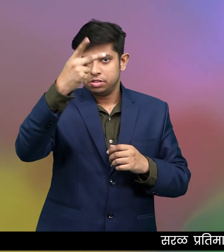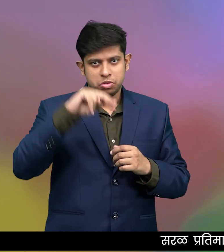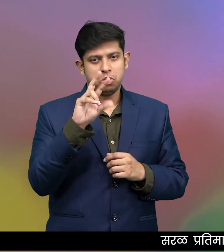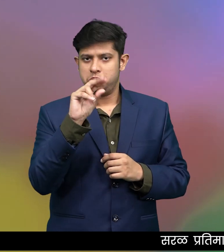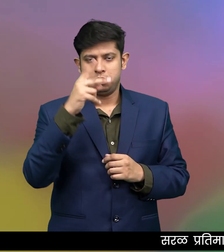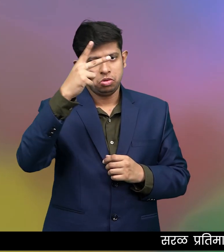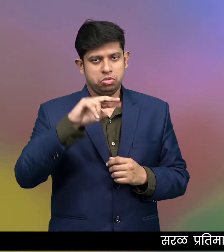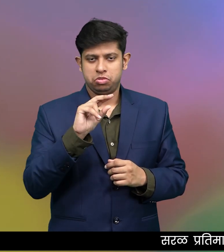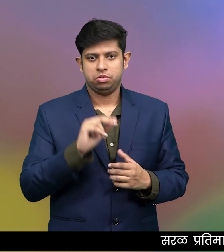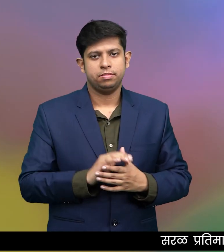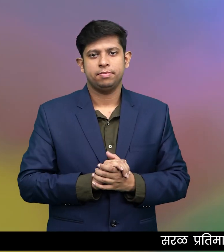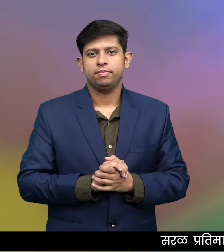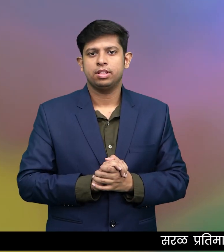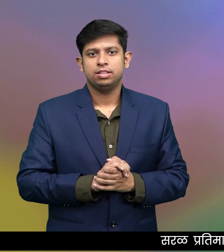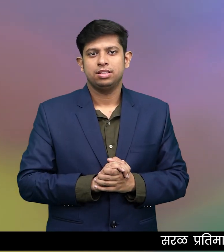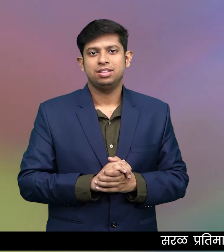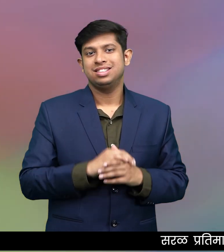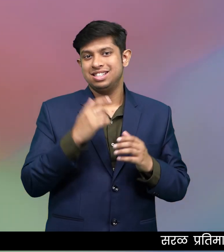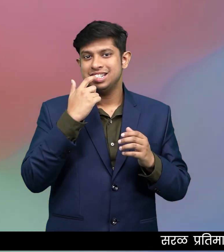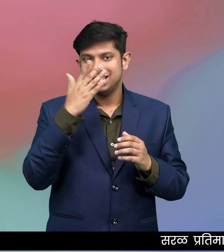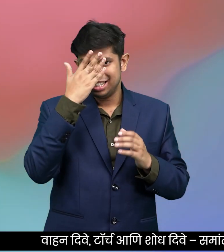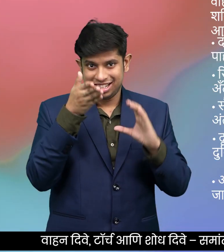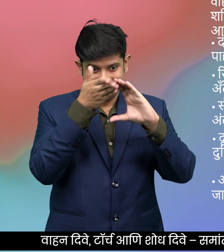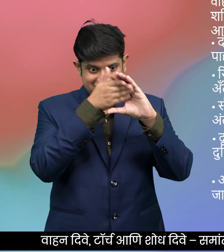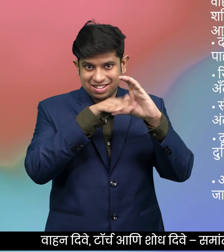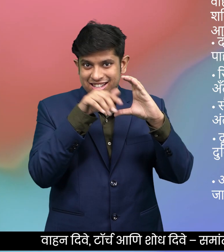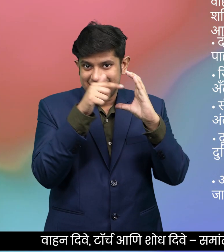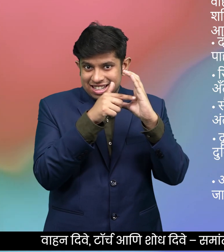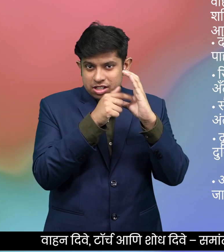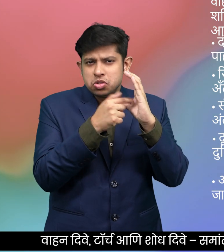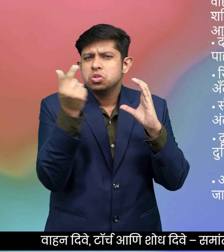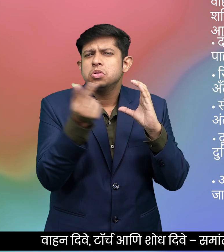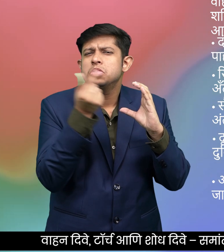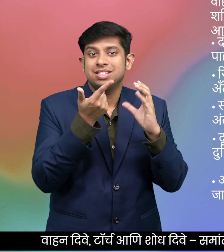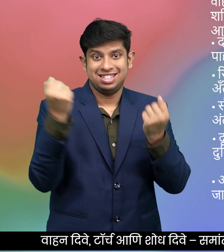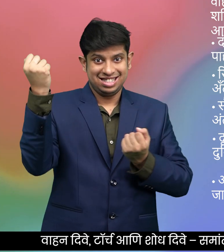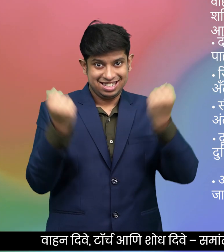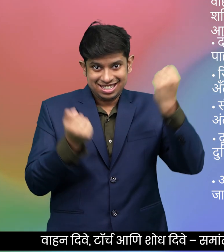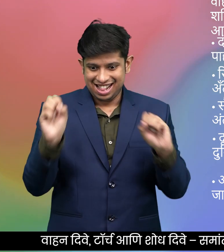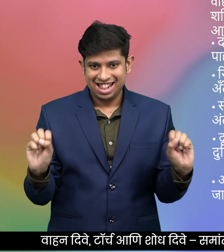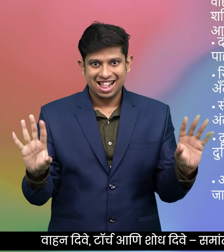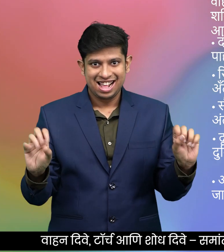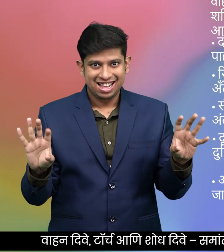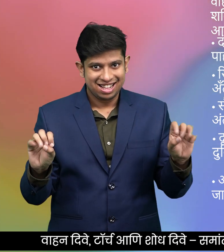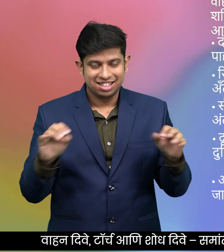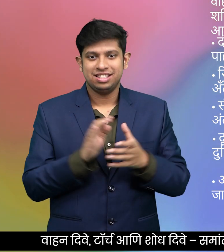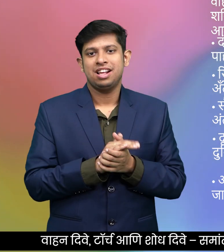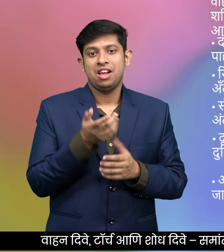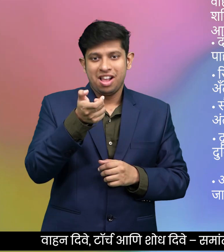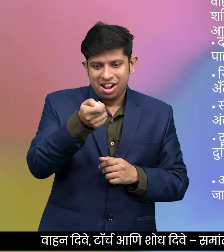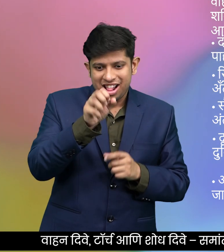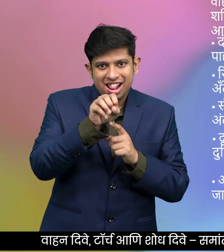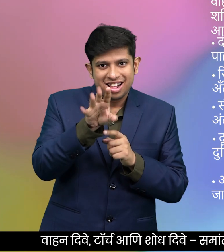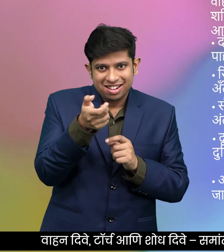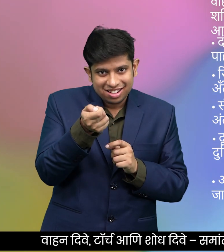not सरळ, inverted. प्रतिमा आरशाच्या मागे तयार होते. Concave mirrors are अवतल used आरशांचा in वापर, vehicle lights वाहन दिवे, टॉर्च torch